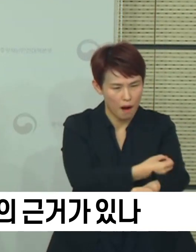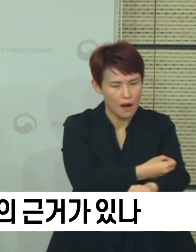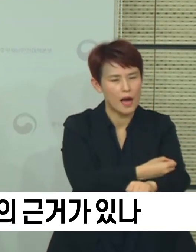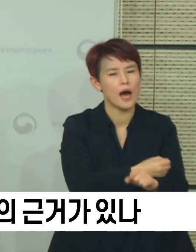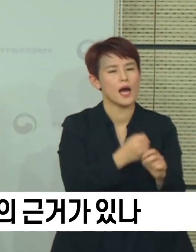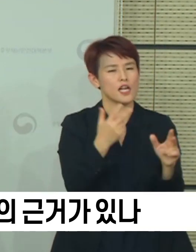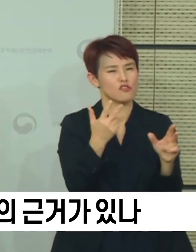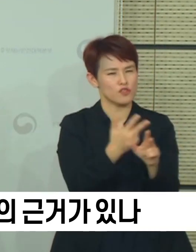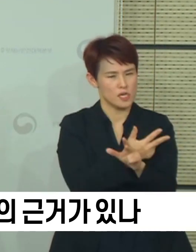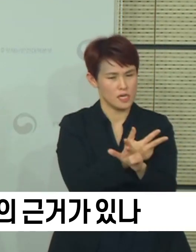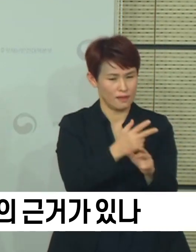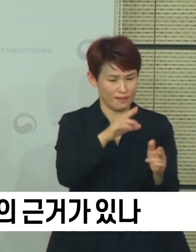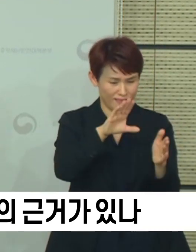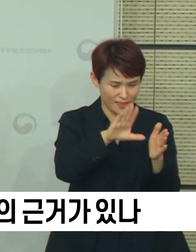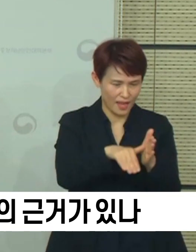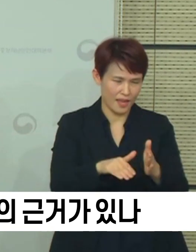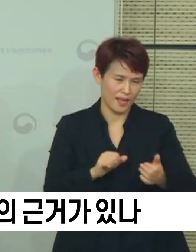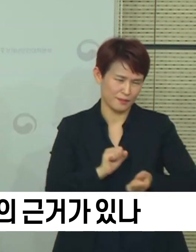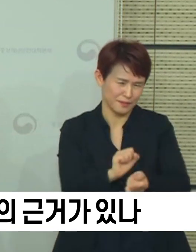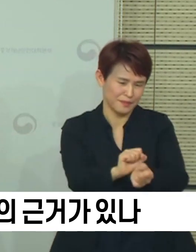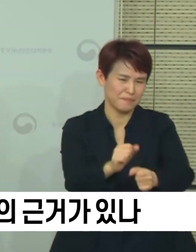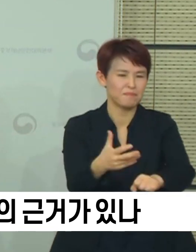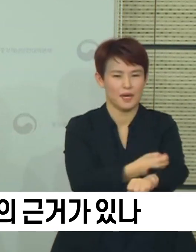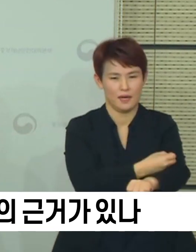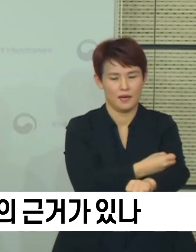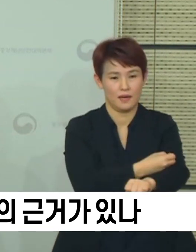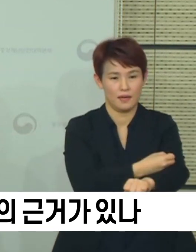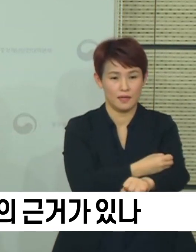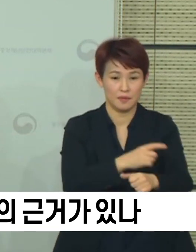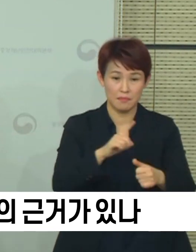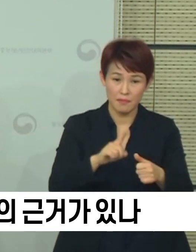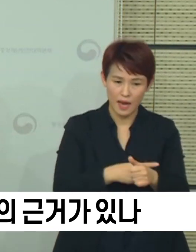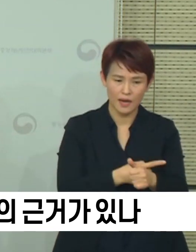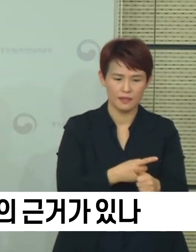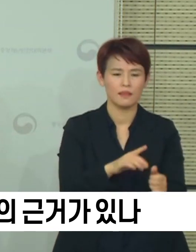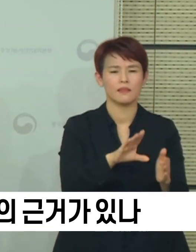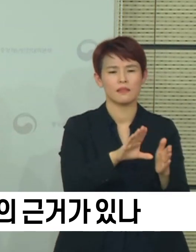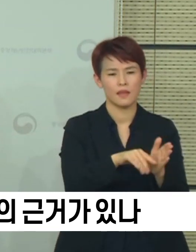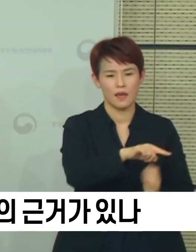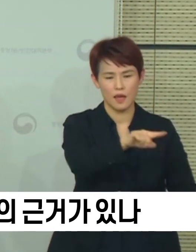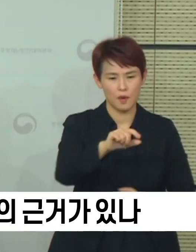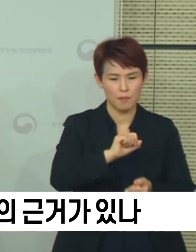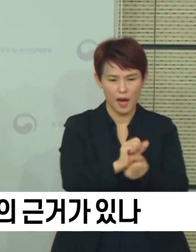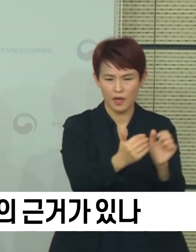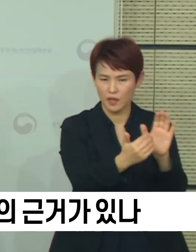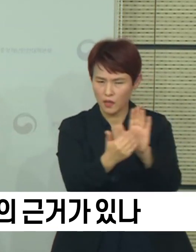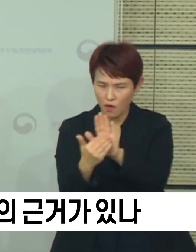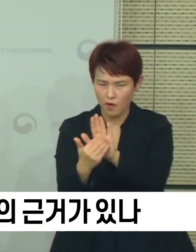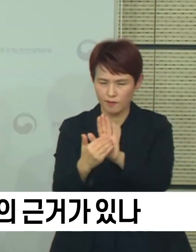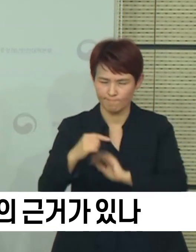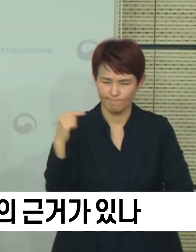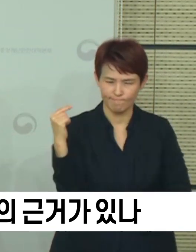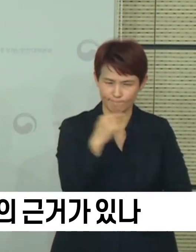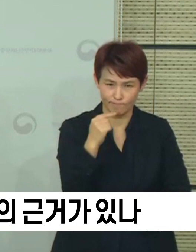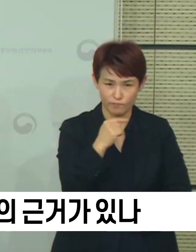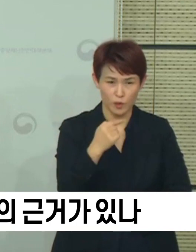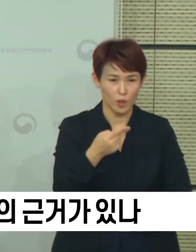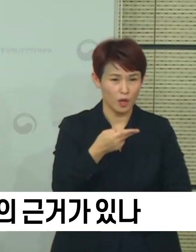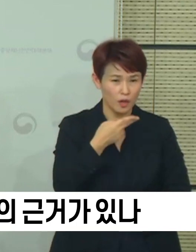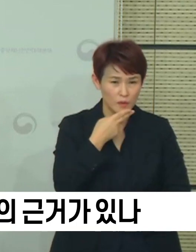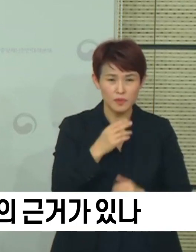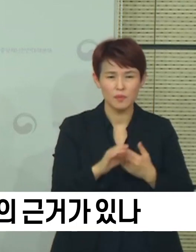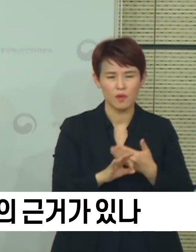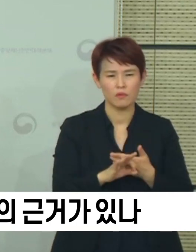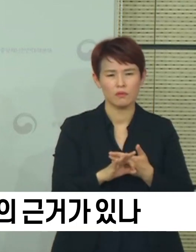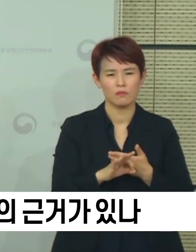일주일에 매우 급격하게 증가하기 때문에 이 시기에 방역적인 조치를 강하게 하지 않으면